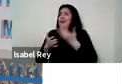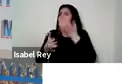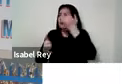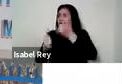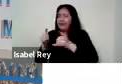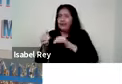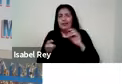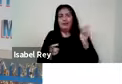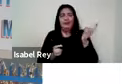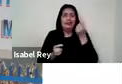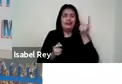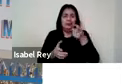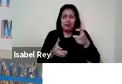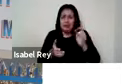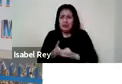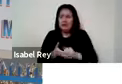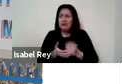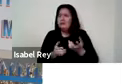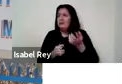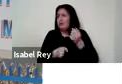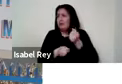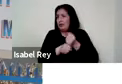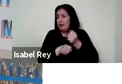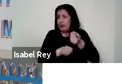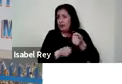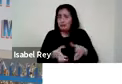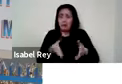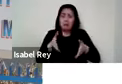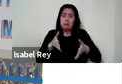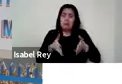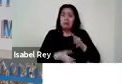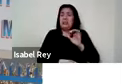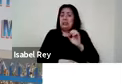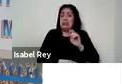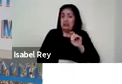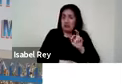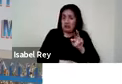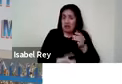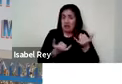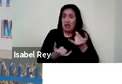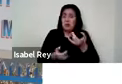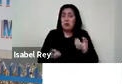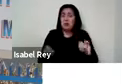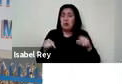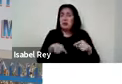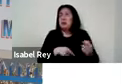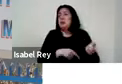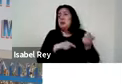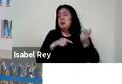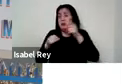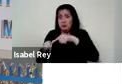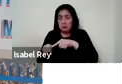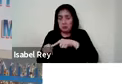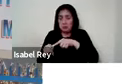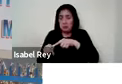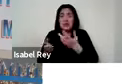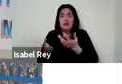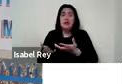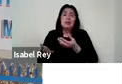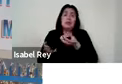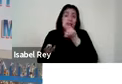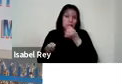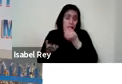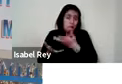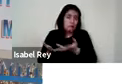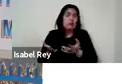funciones la han convertido para Esteban, y Esteban, pues justamente, inclusive en la actualidad, cuando vienen a recoger los alimentos